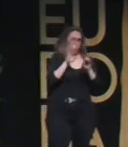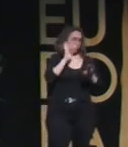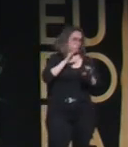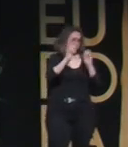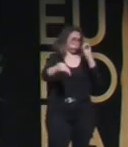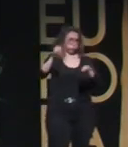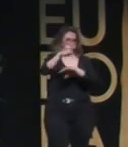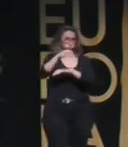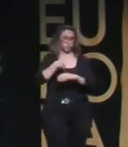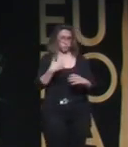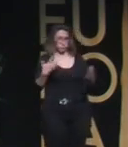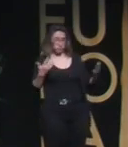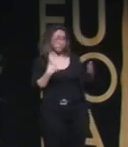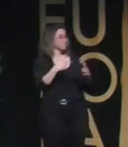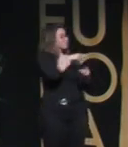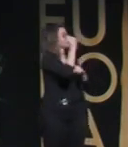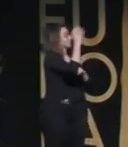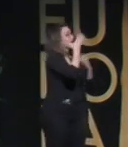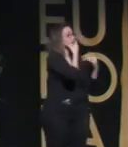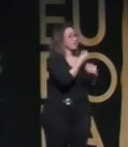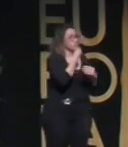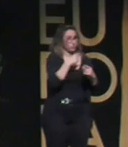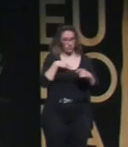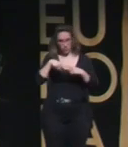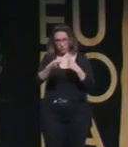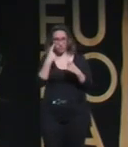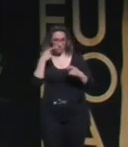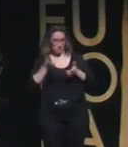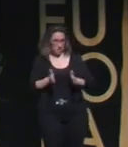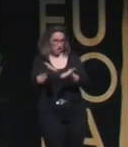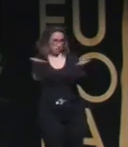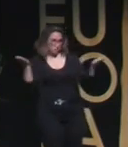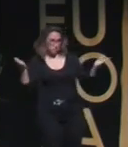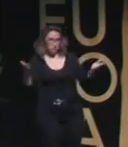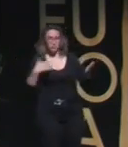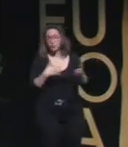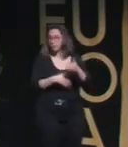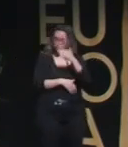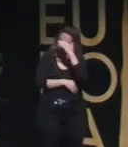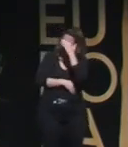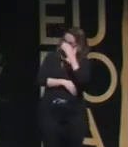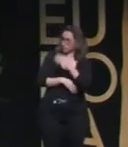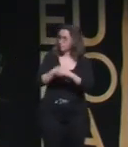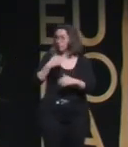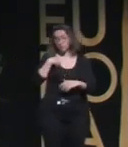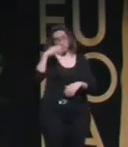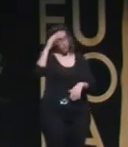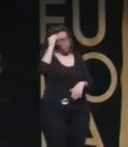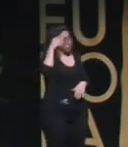digo, hostia, que no se entre nadie con las charlas que doy, que está así la habitación de mi hija. Miro para otro lado y pienso, está creando su identidad.